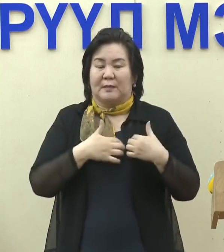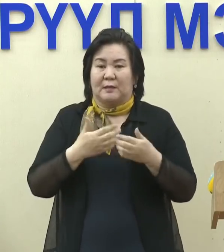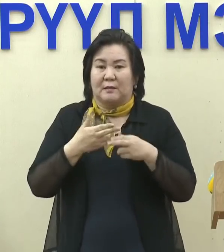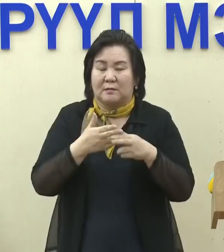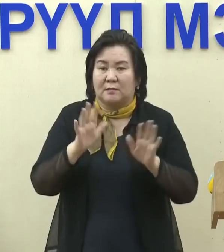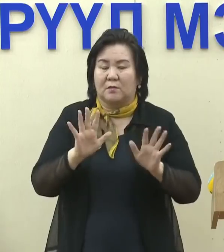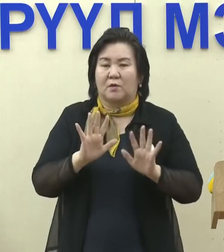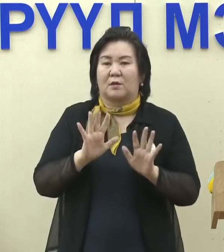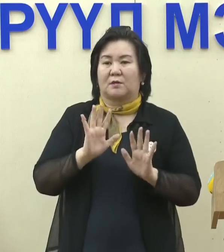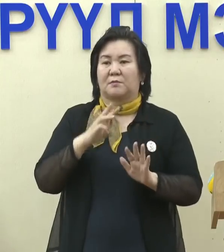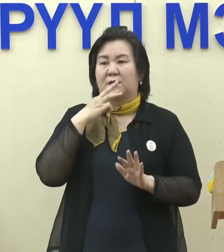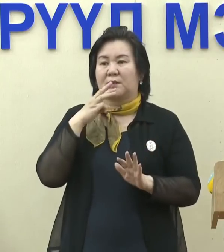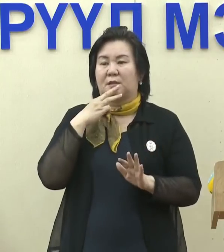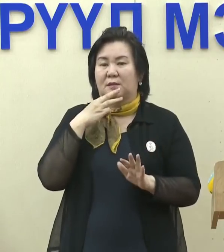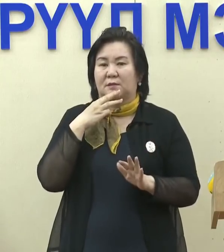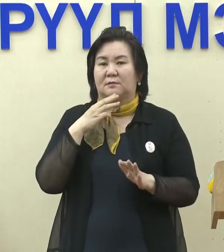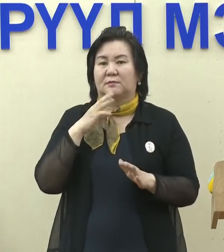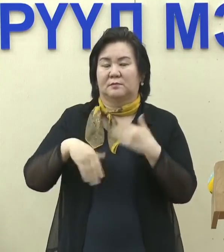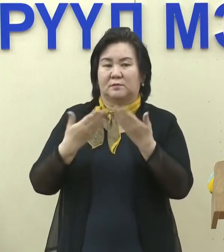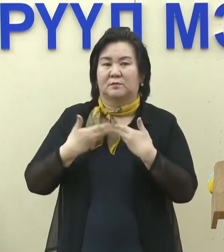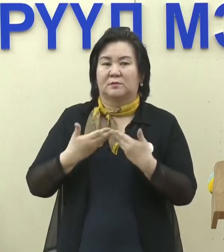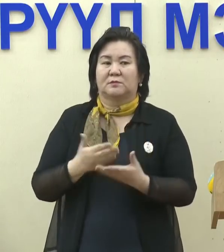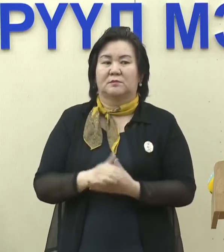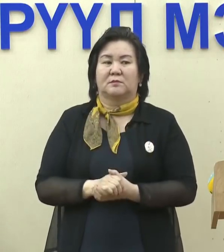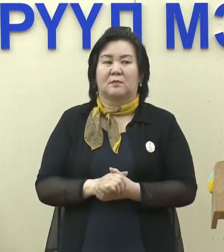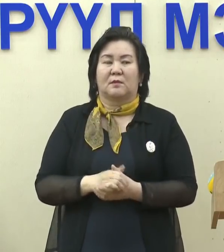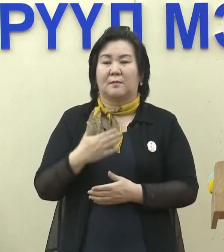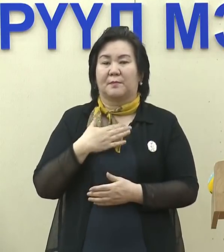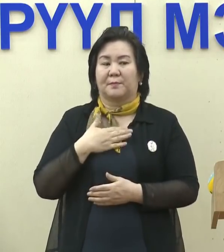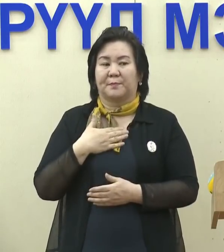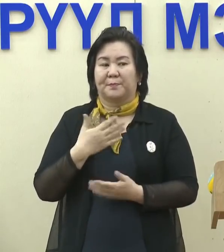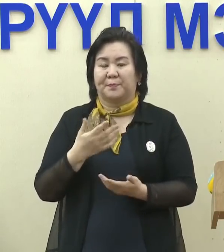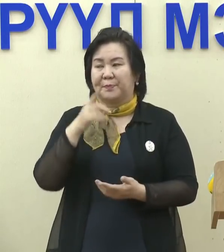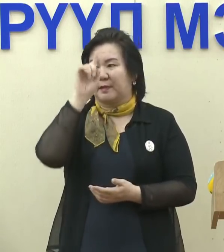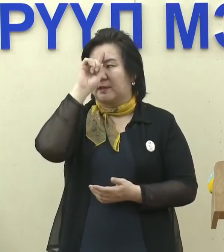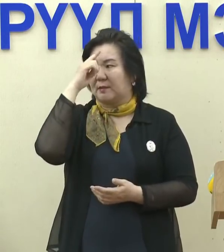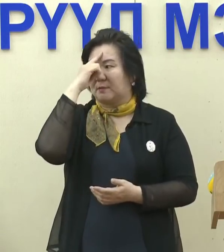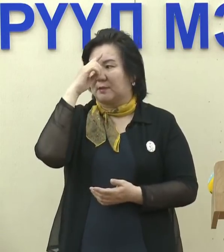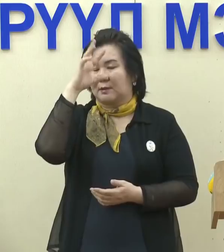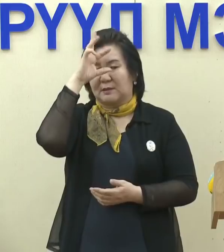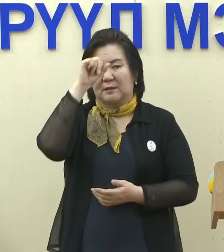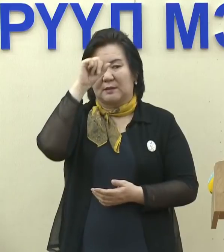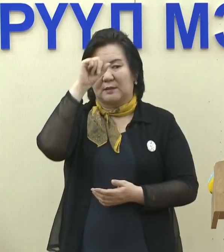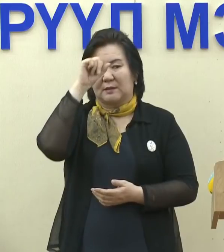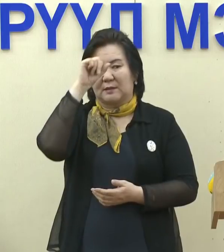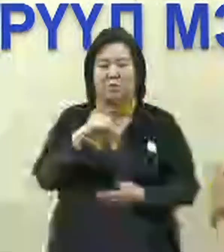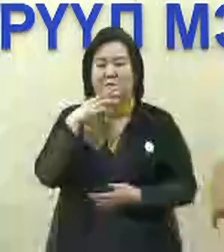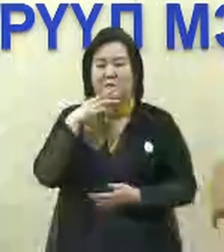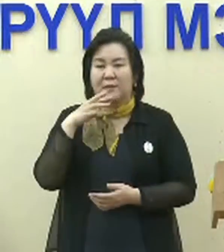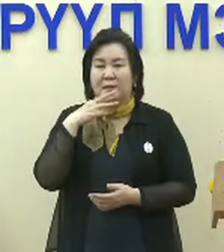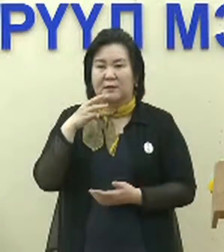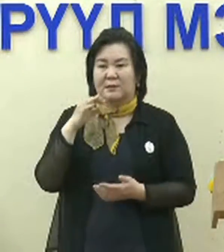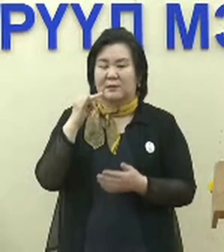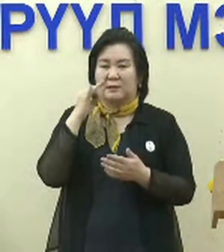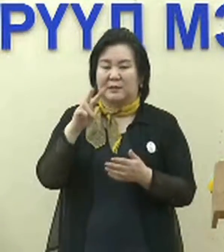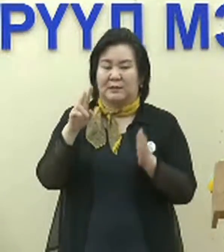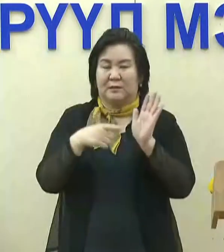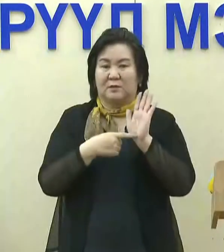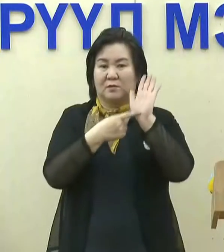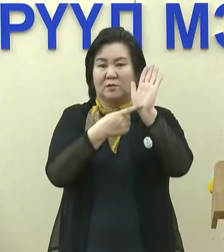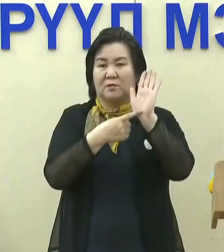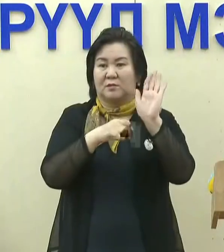байгаа гэсэн ийм мэдээллүүдийг бол бид нарт өгсөн. За манайх бол эрүүл мэндийн яам бол бүх мэдээлэлээ бол маш ил тод